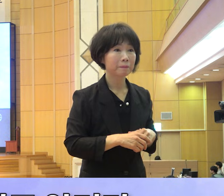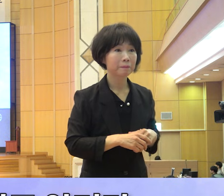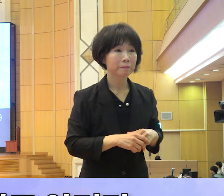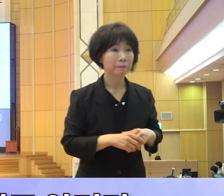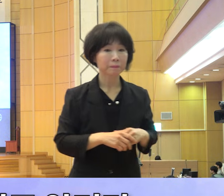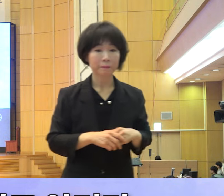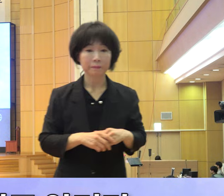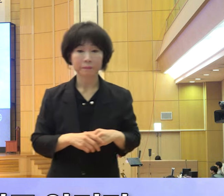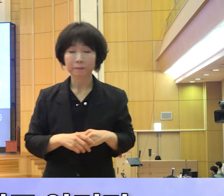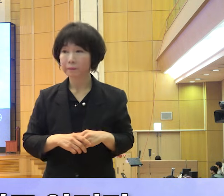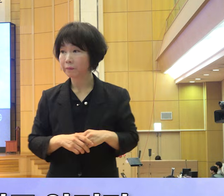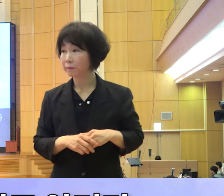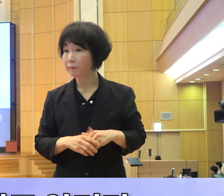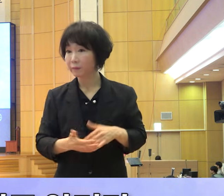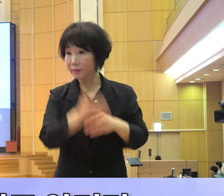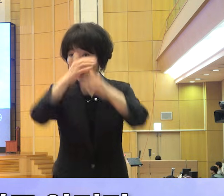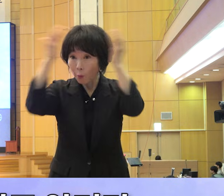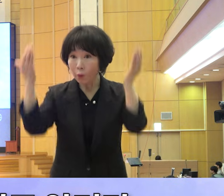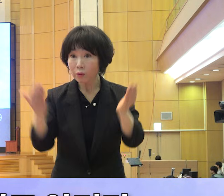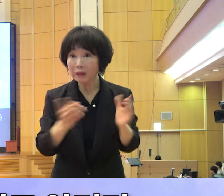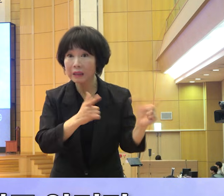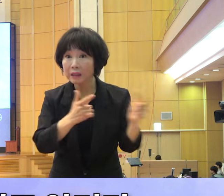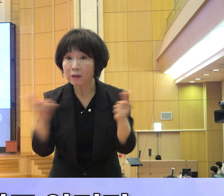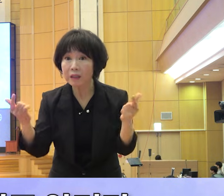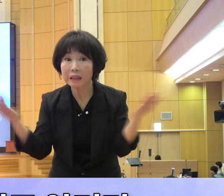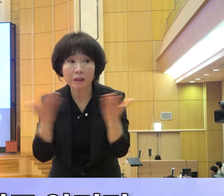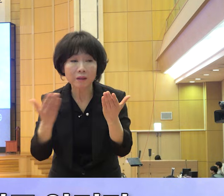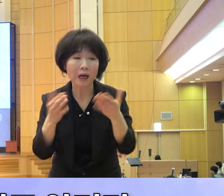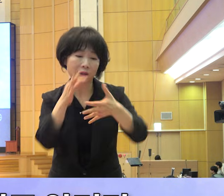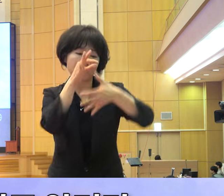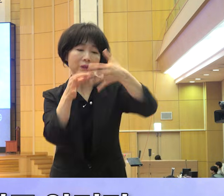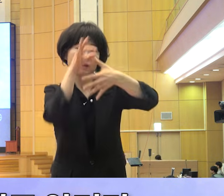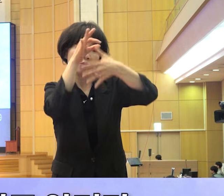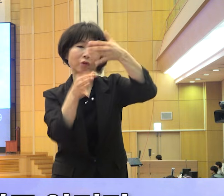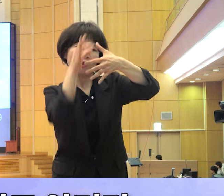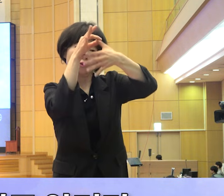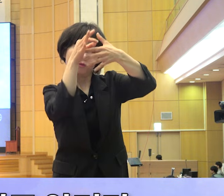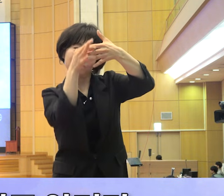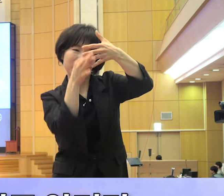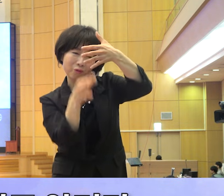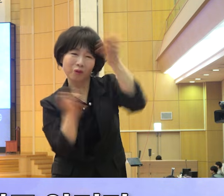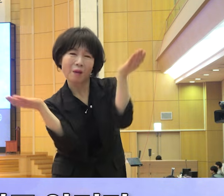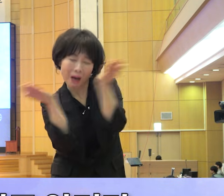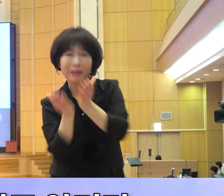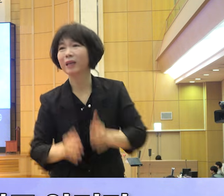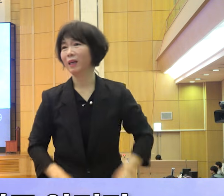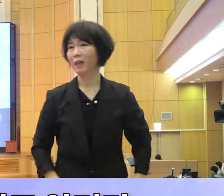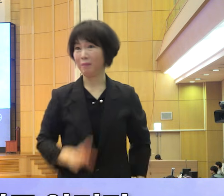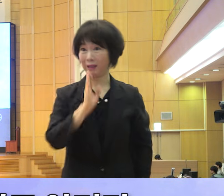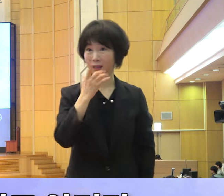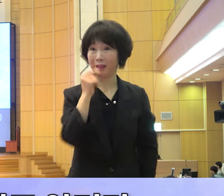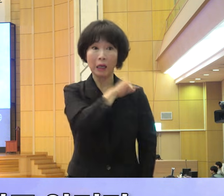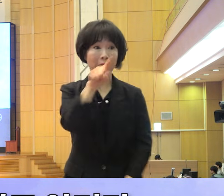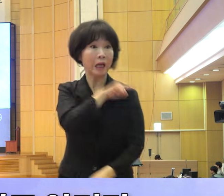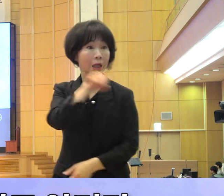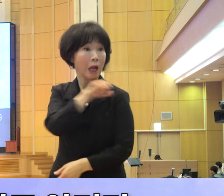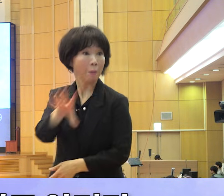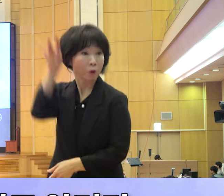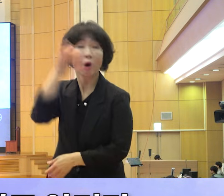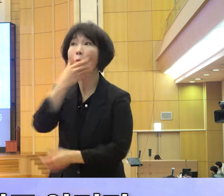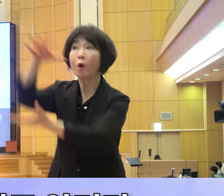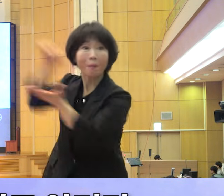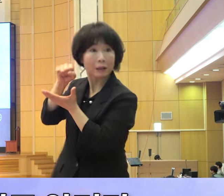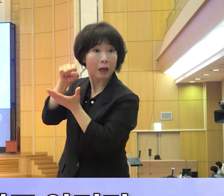모든 것은요, 다 순서가 있어요. 그래서 성경에 축복을 받더라도 야곱처럼 먼저 받은